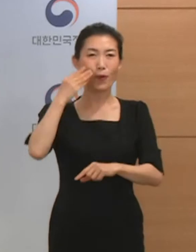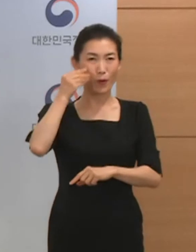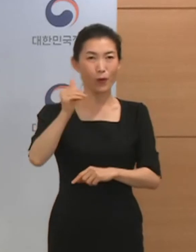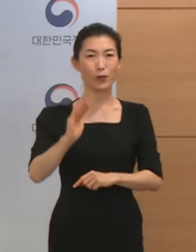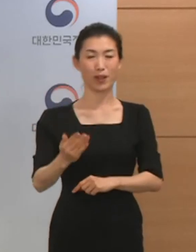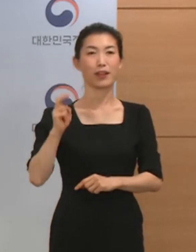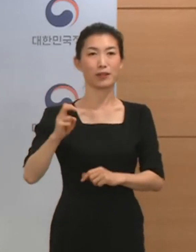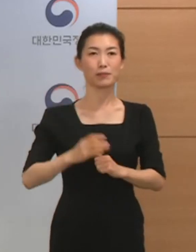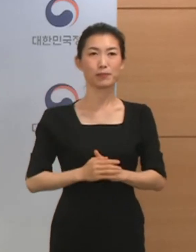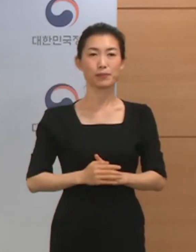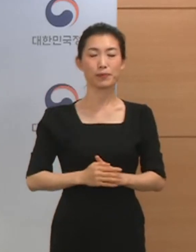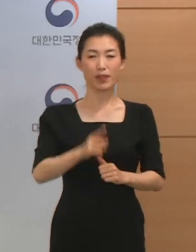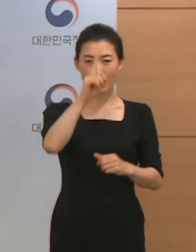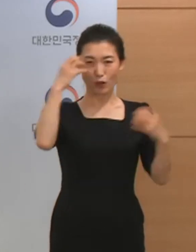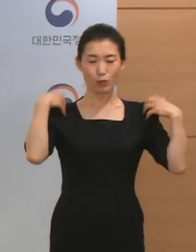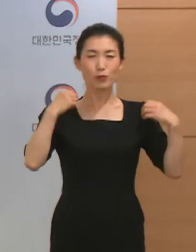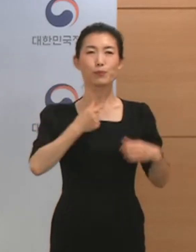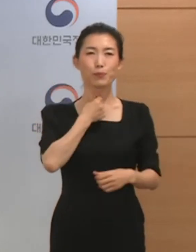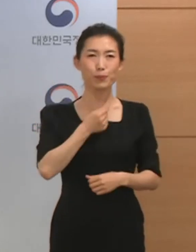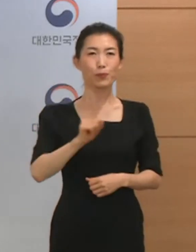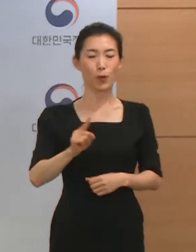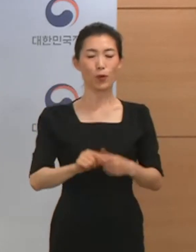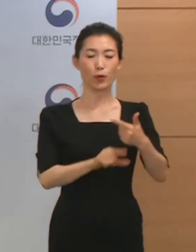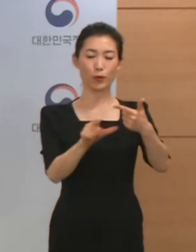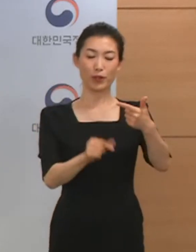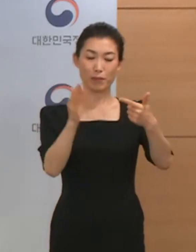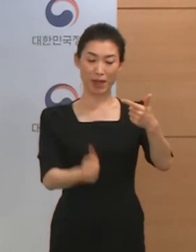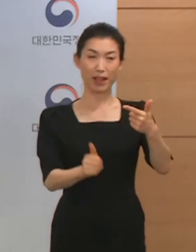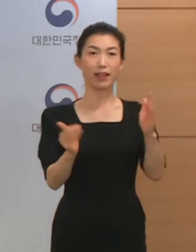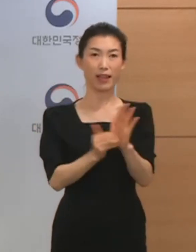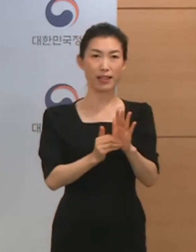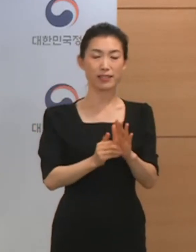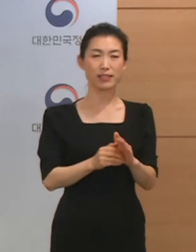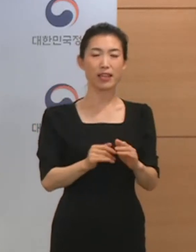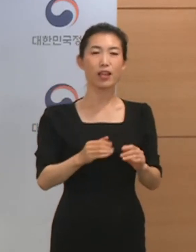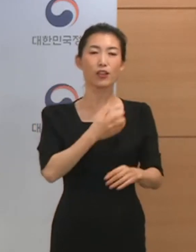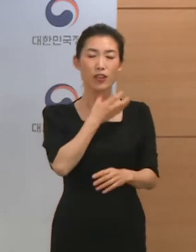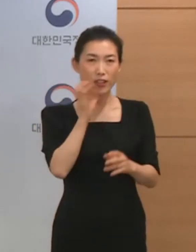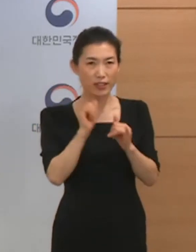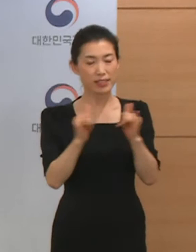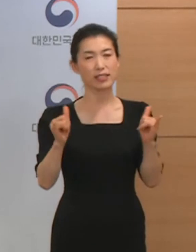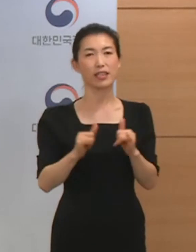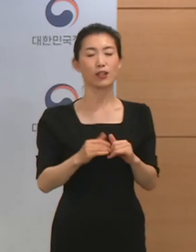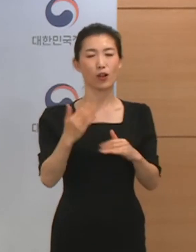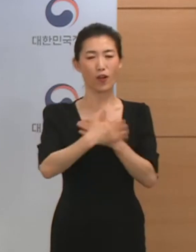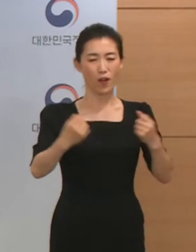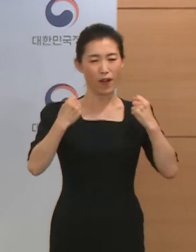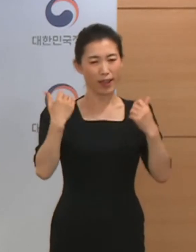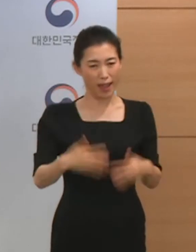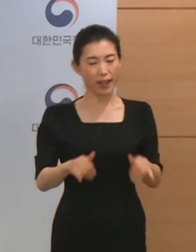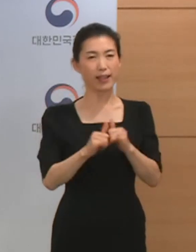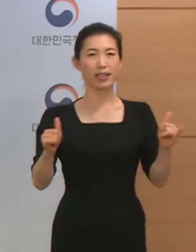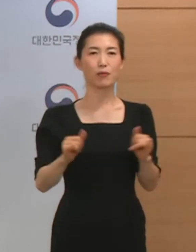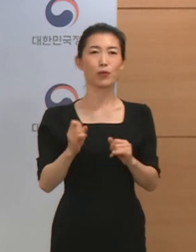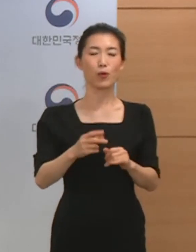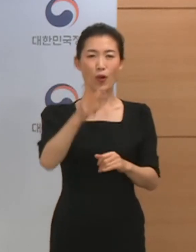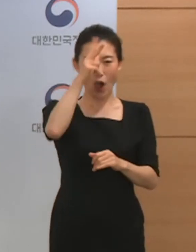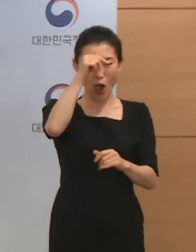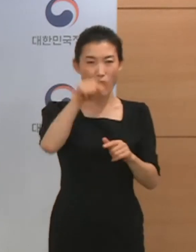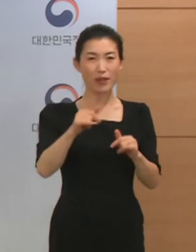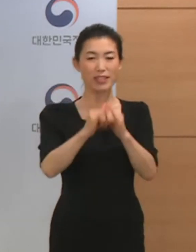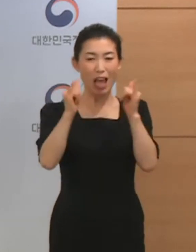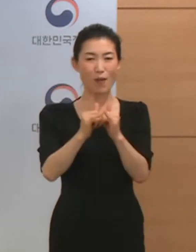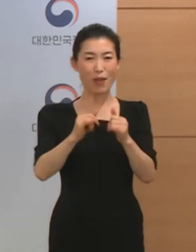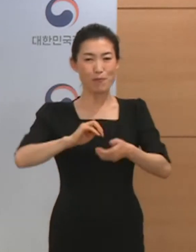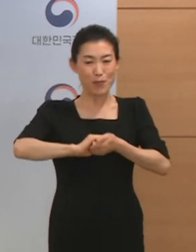정부는 6월까지 어르신, 취약계층, 사회필수요원 1,300만 명이 순조롭게 접종을 마쳐 우리